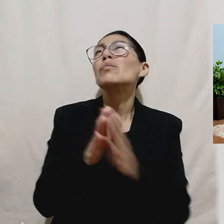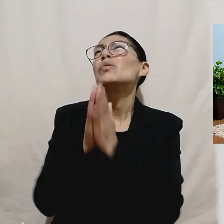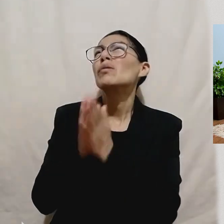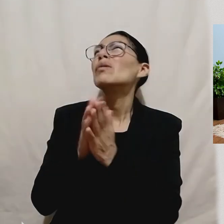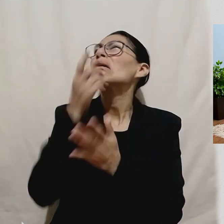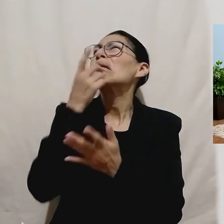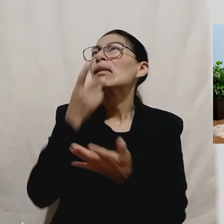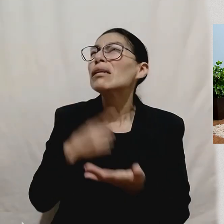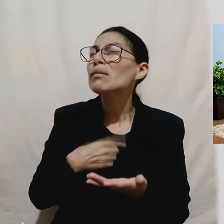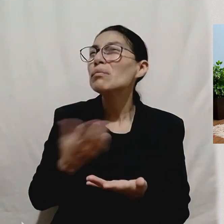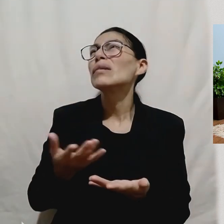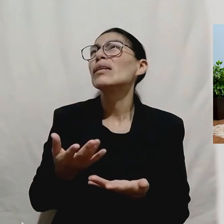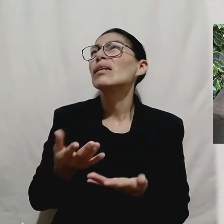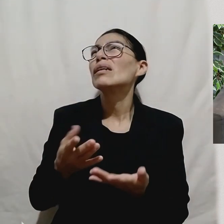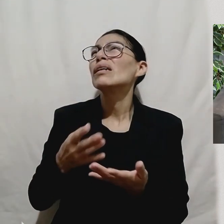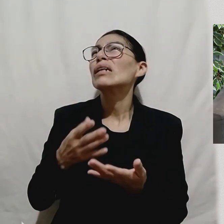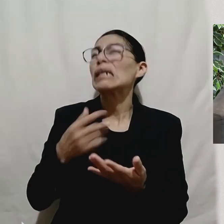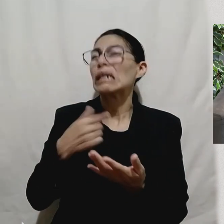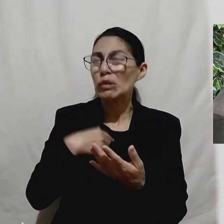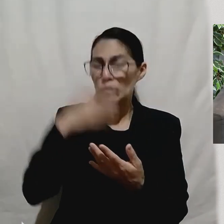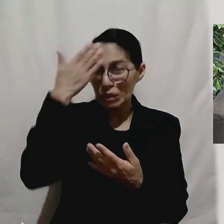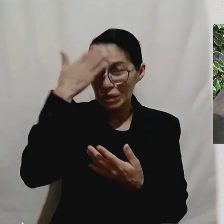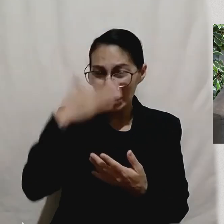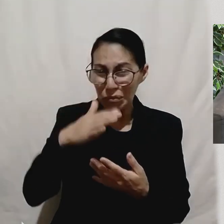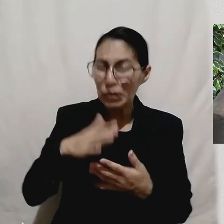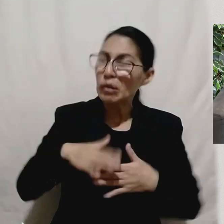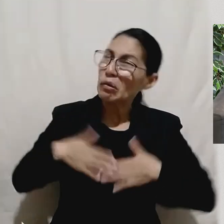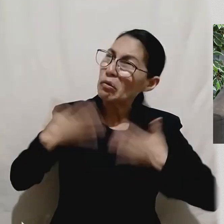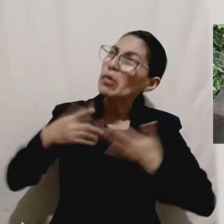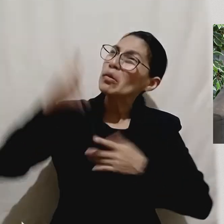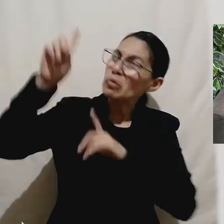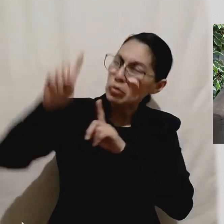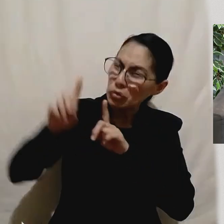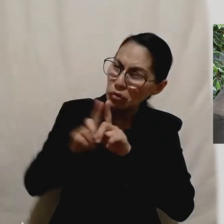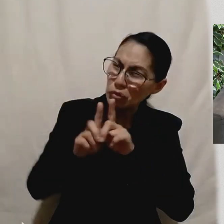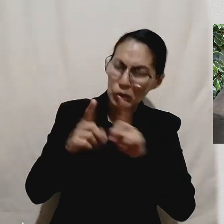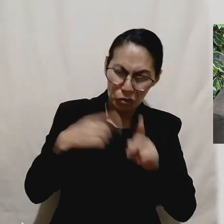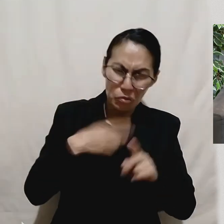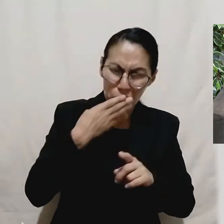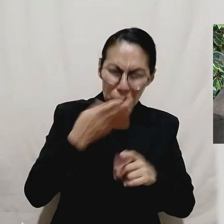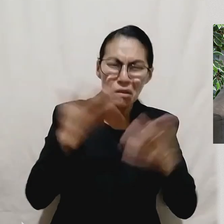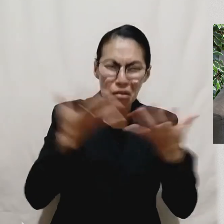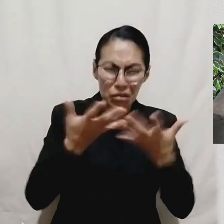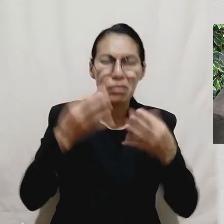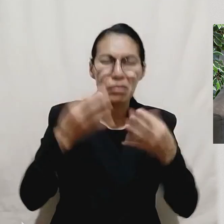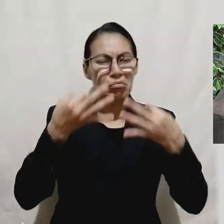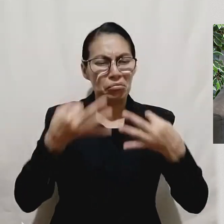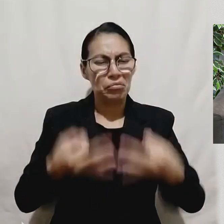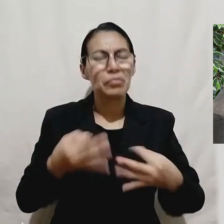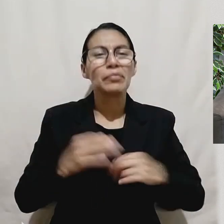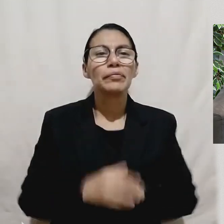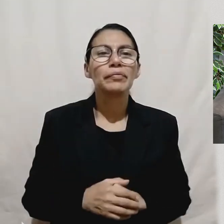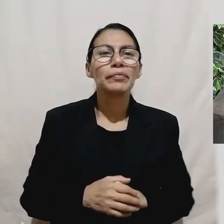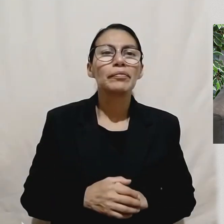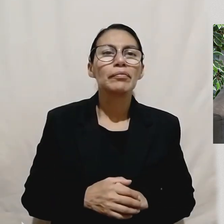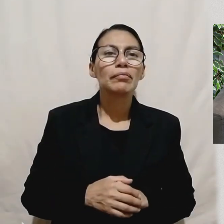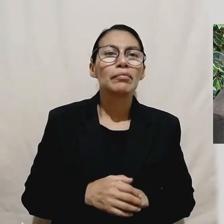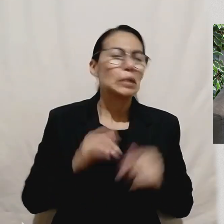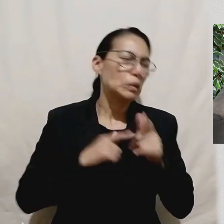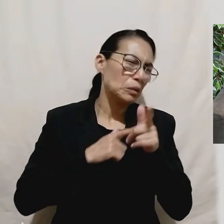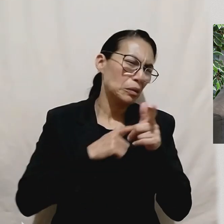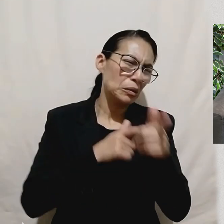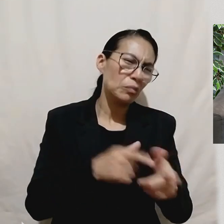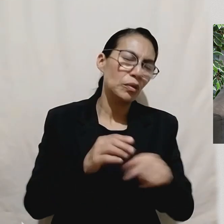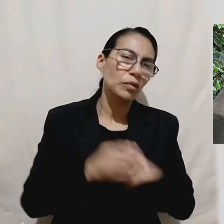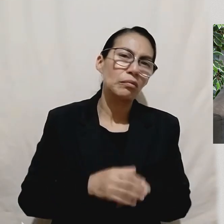mándame de alguna manera déjame saber que estás aquí conmigo y que estoy haciendo las cosas bien seguimos